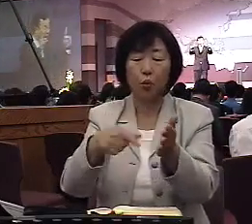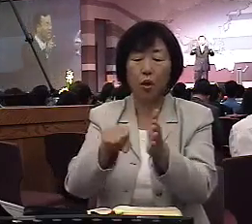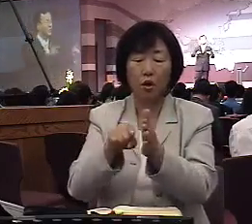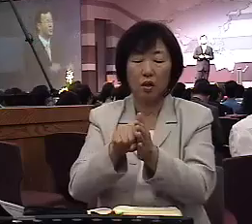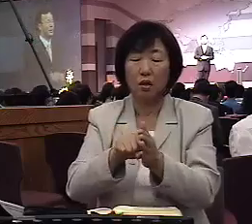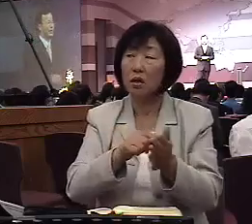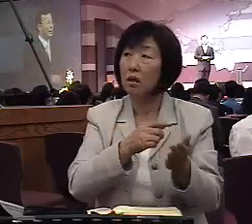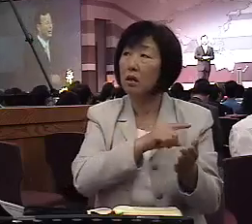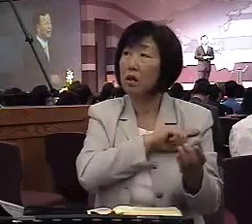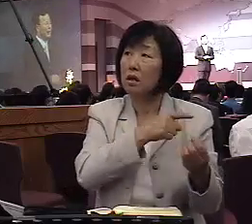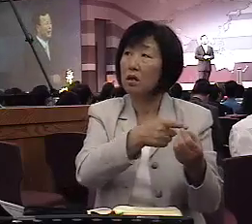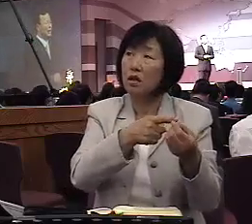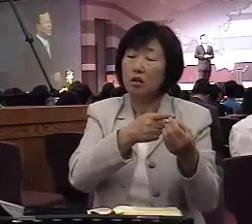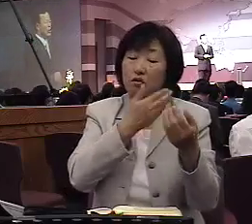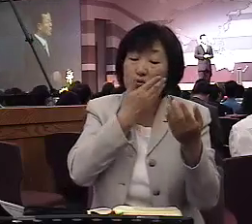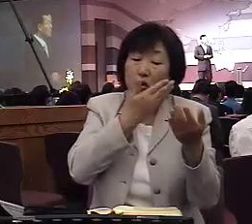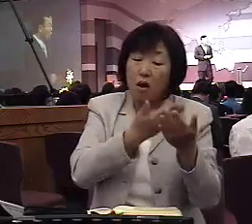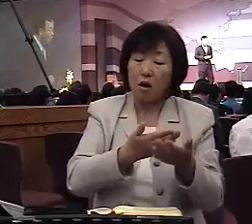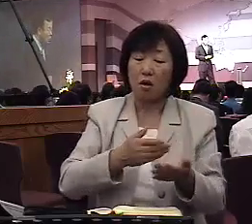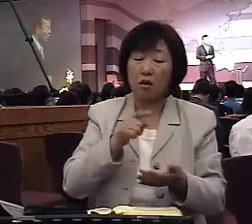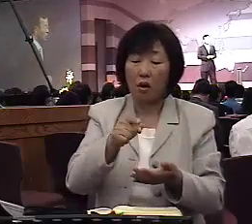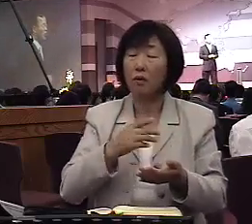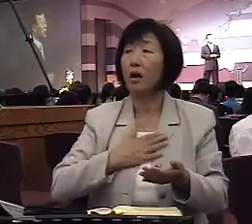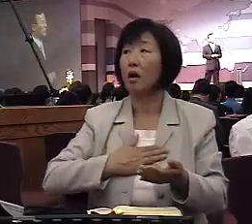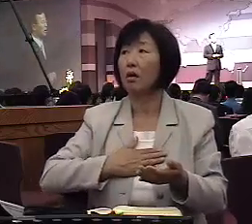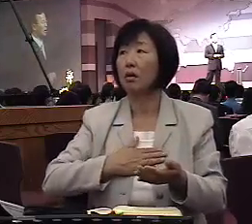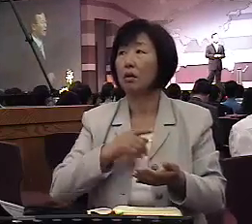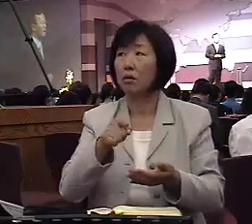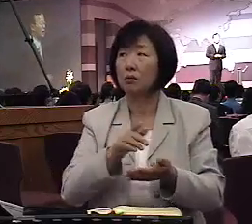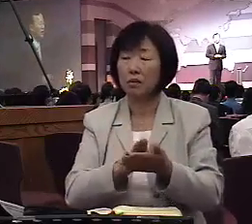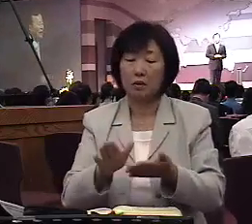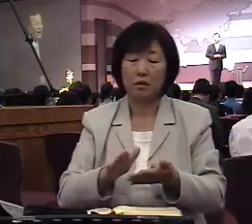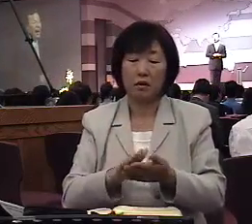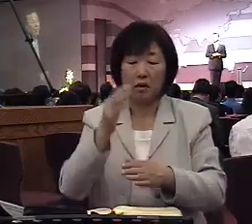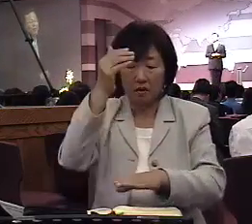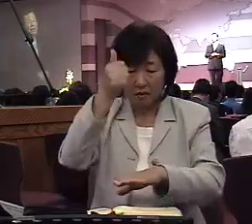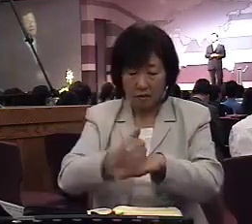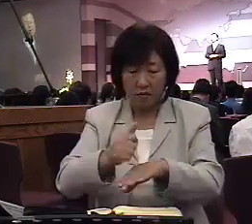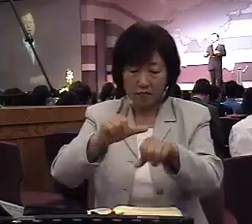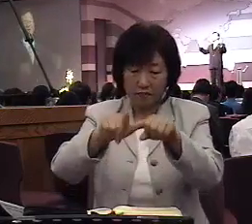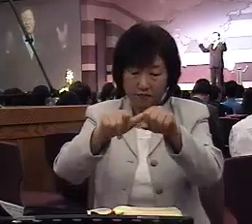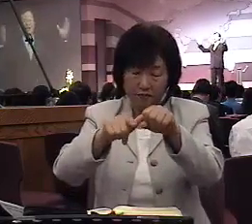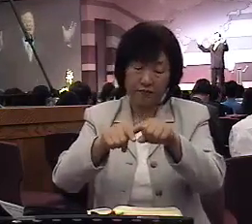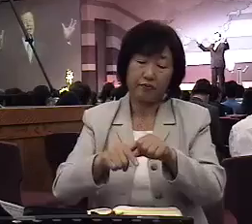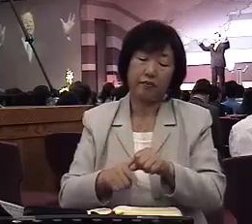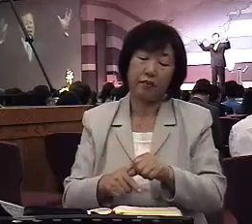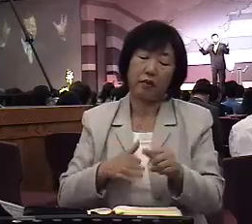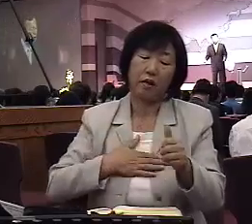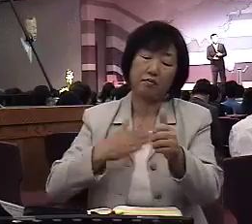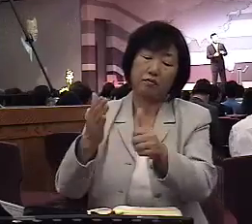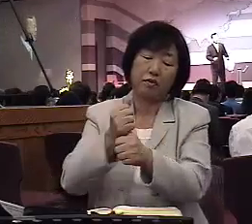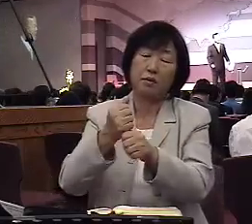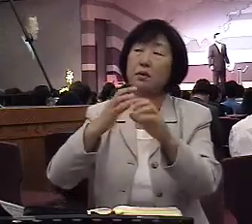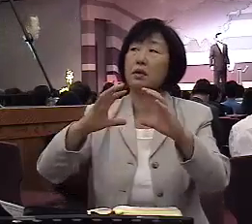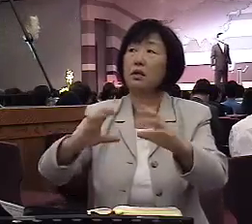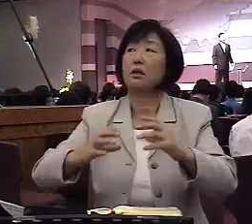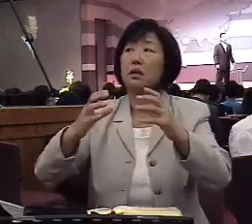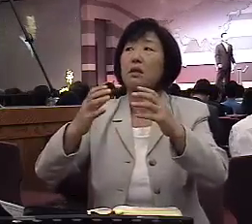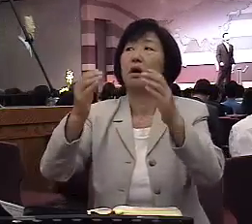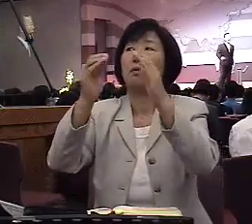것은 아는 것입니다. 여러분, 결정적인 순간에 내가 붙잡고 있는 세상이 다 무너질